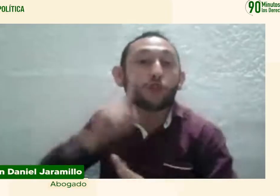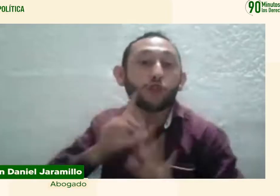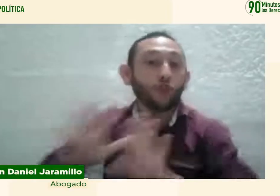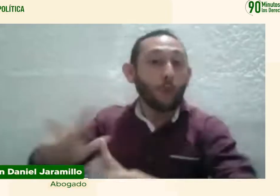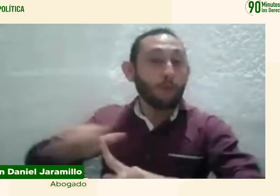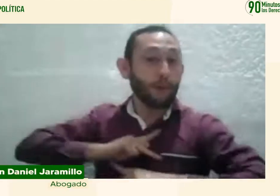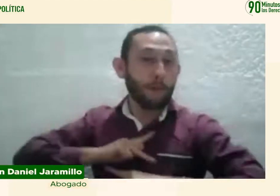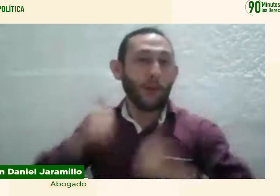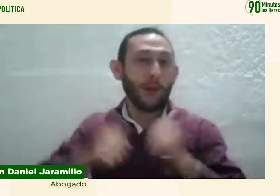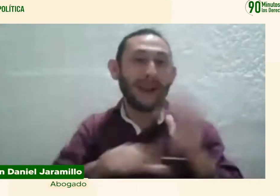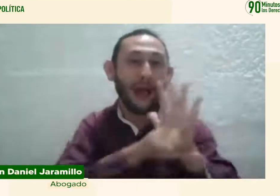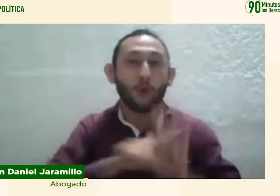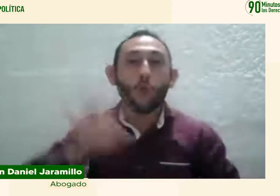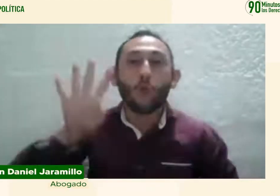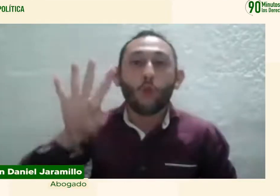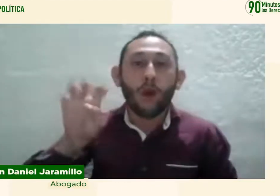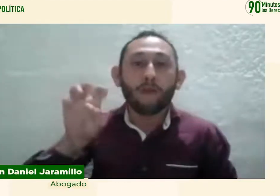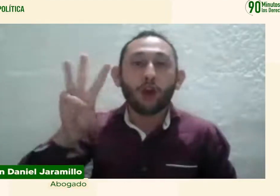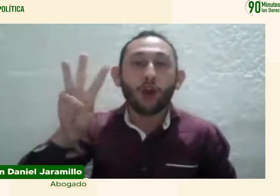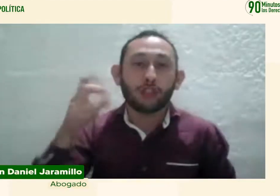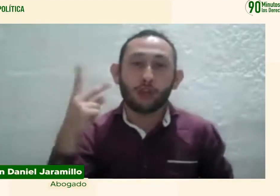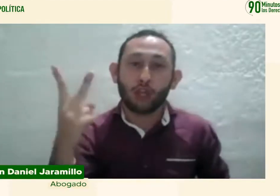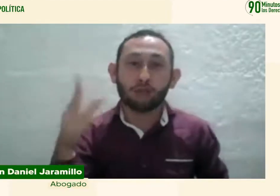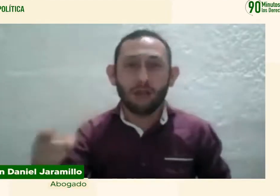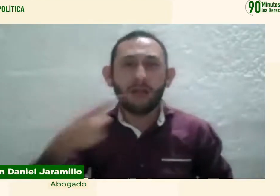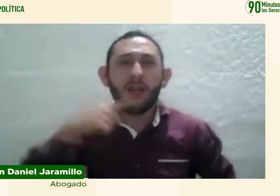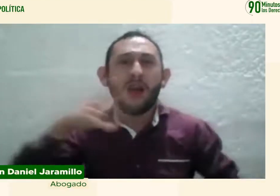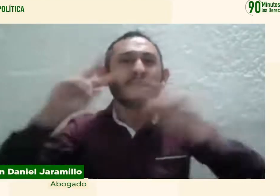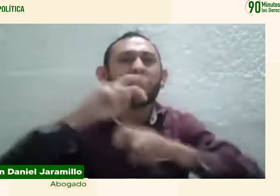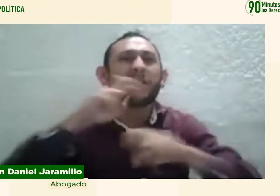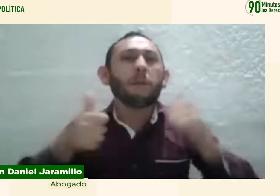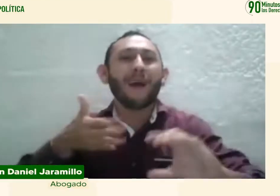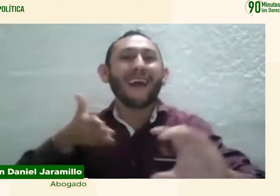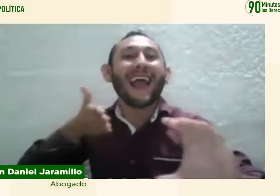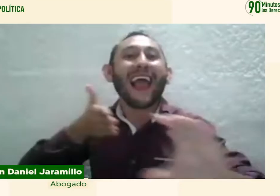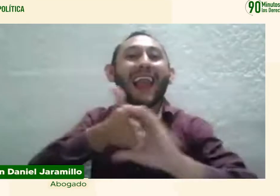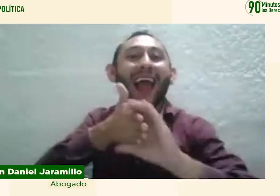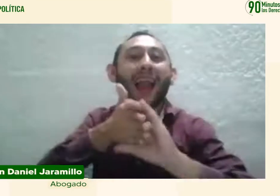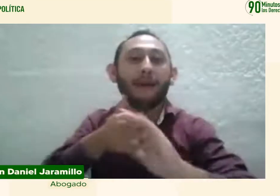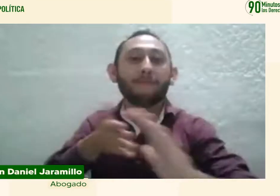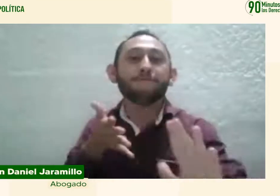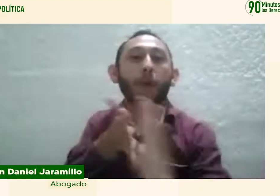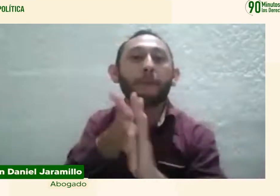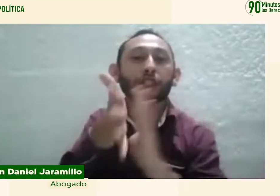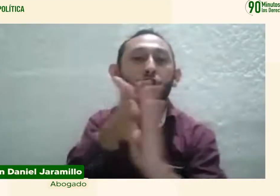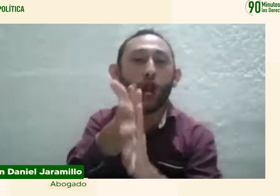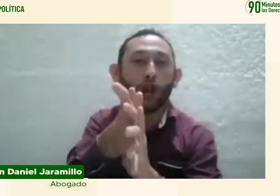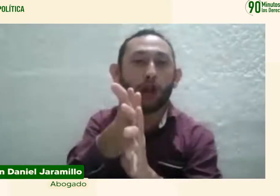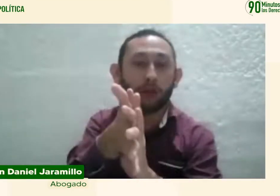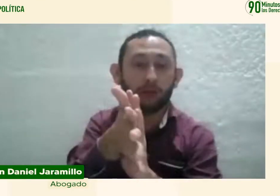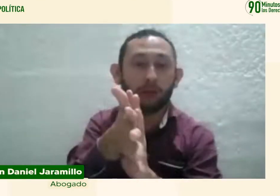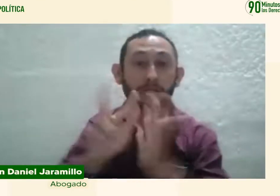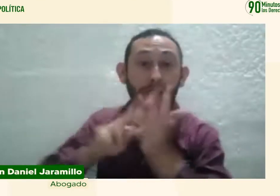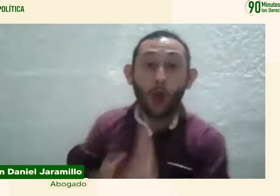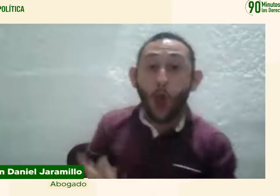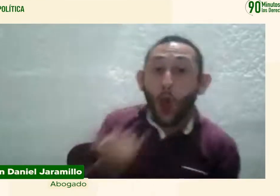por ejemplo en colombia nosotros tenemos una ley desde la comunidad sorda que las 932 y el